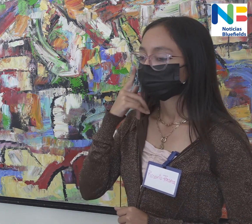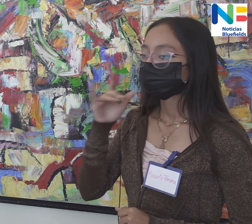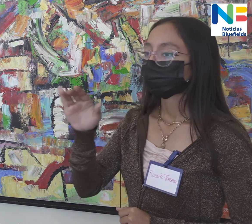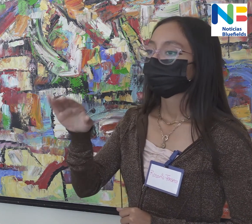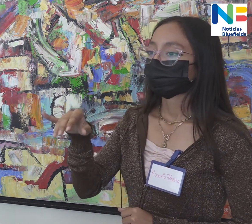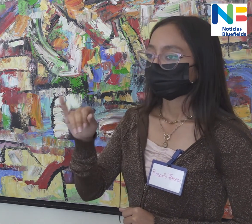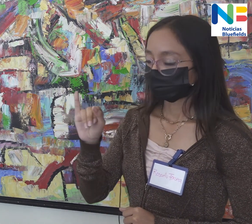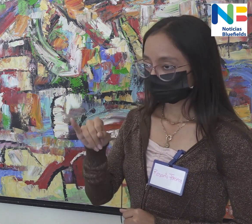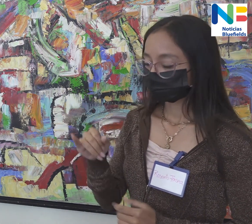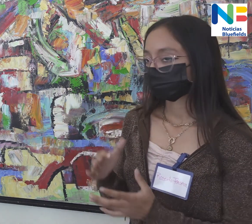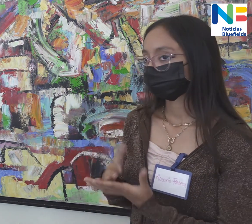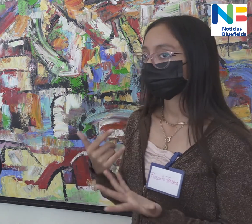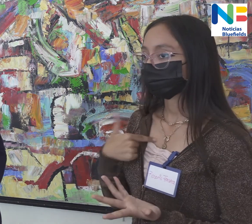Sí, Rosario.